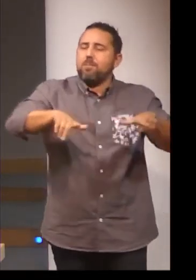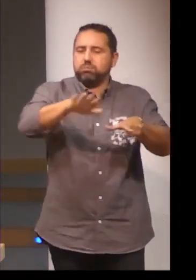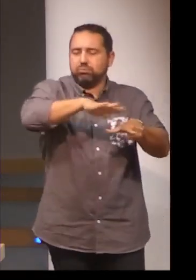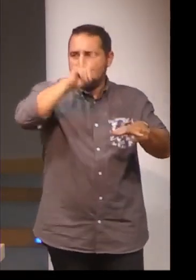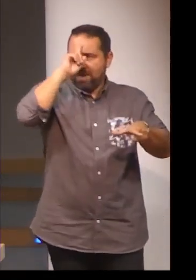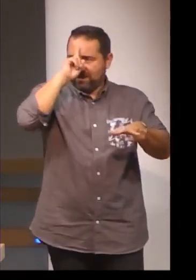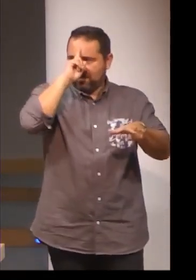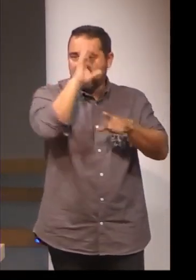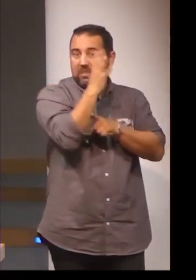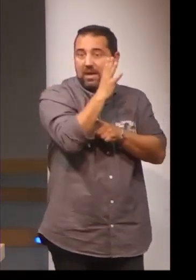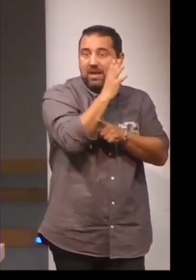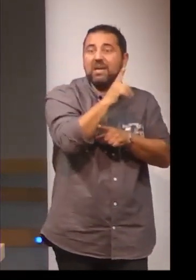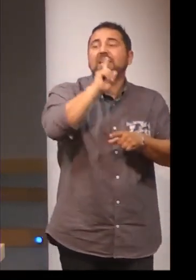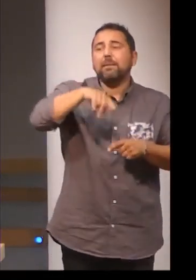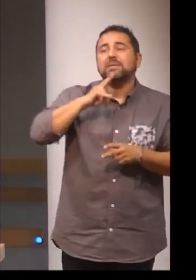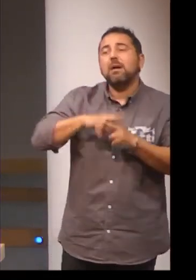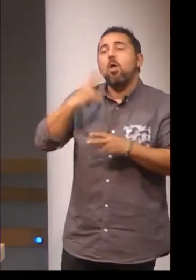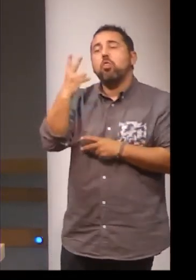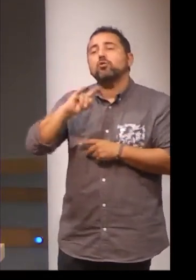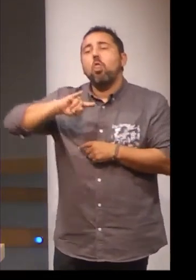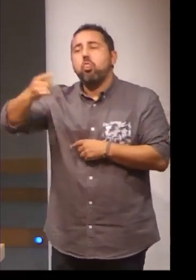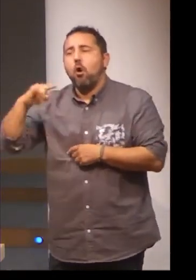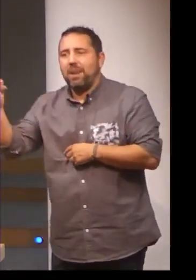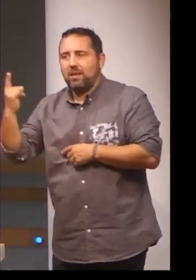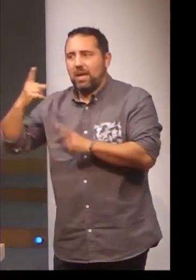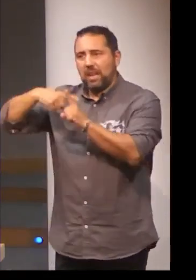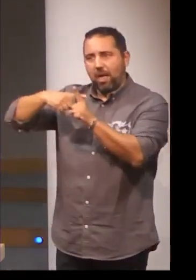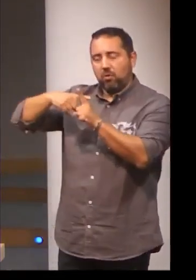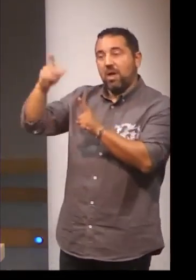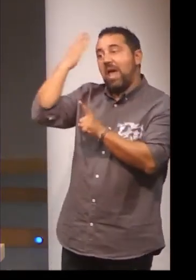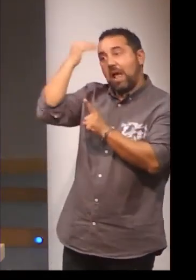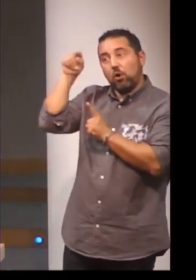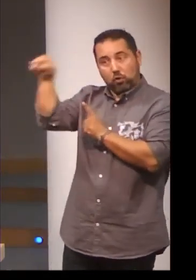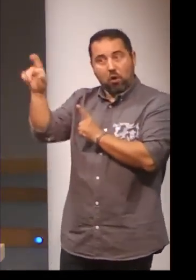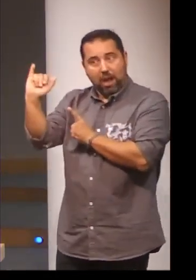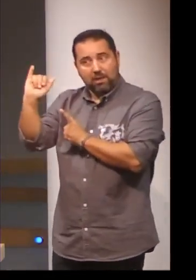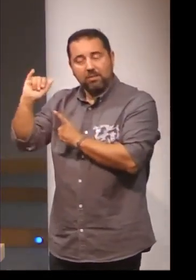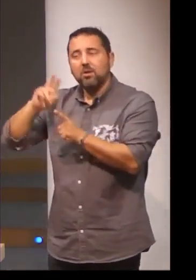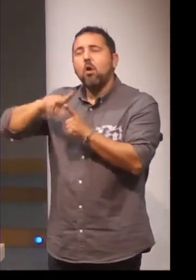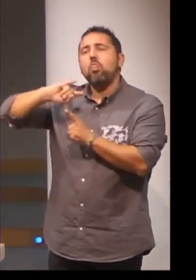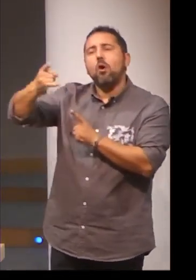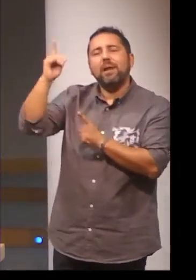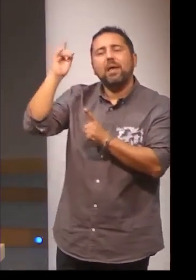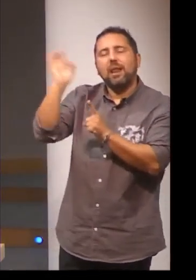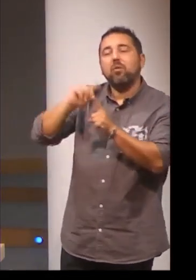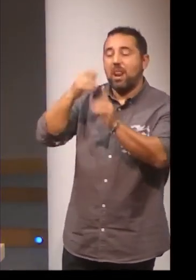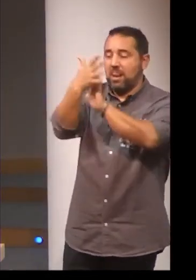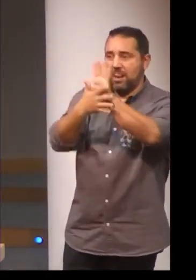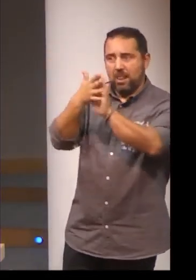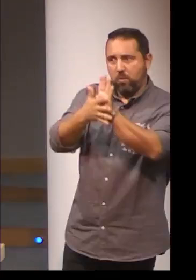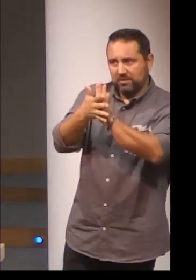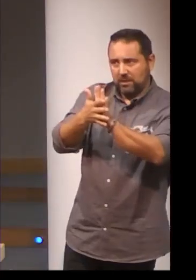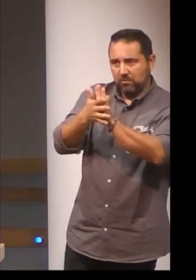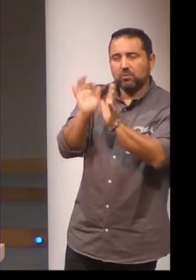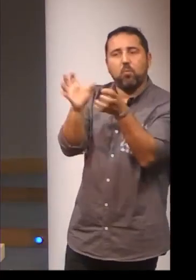Quintana, y, por otro lado, dos dobles grados que se están impartiendo en Alcorcón, junto con el turno de tarde, un doble grado de lengua de signos española